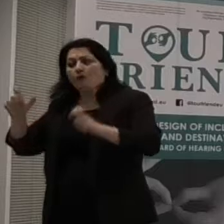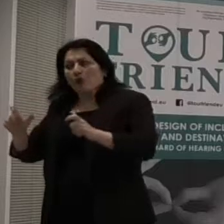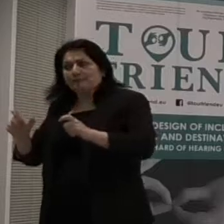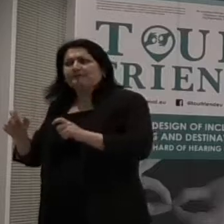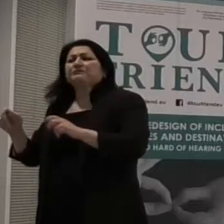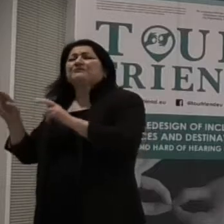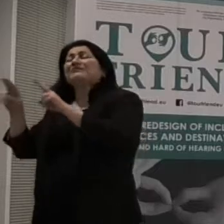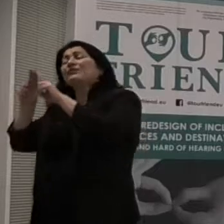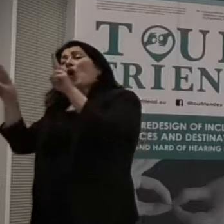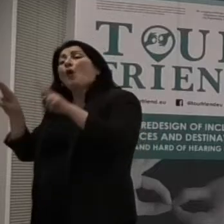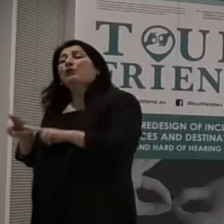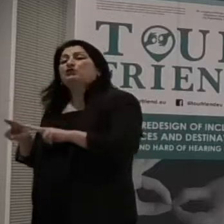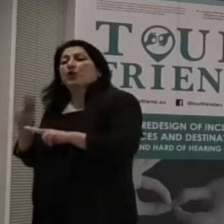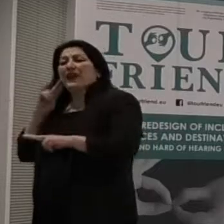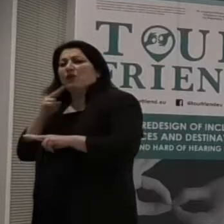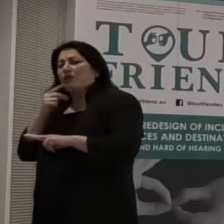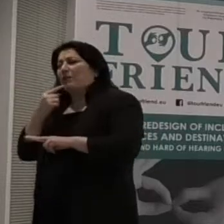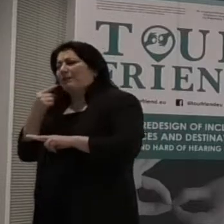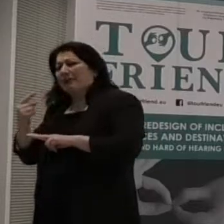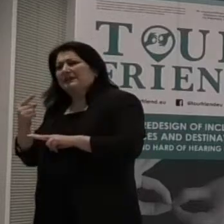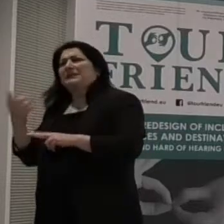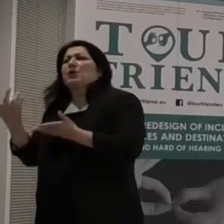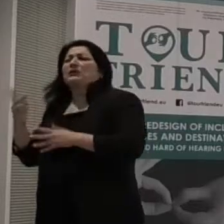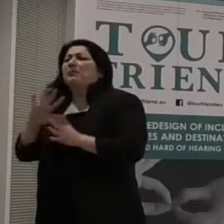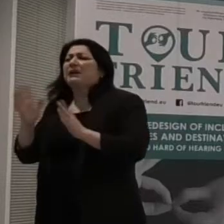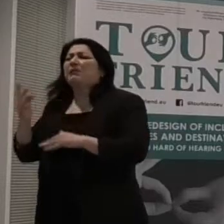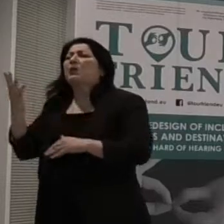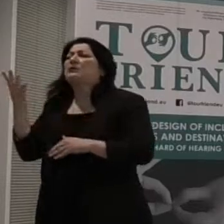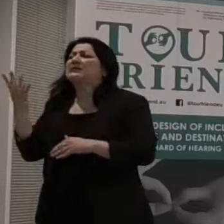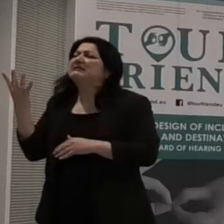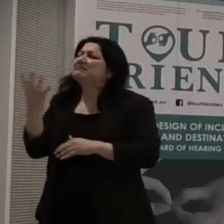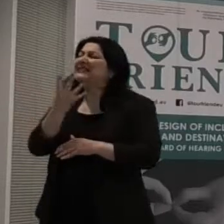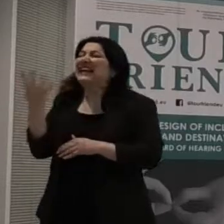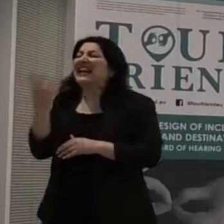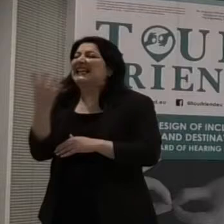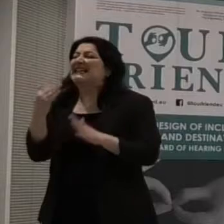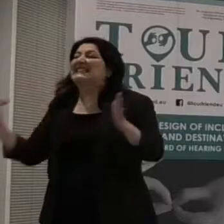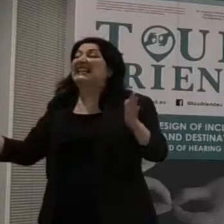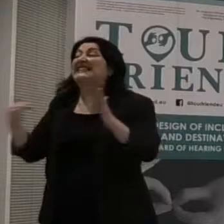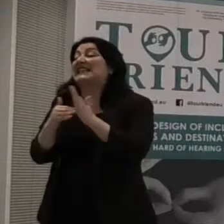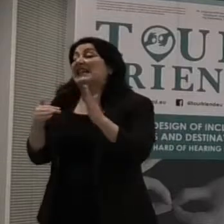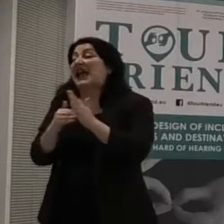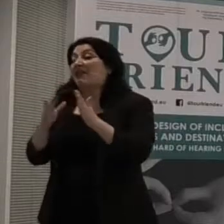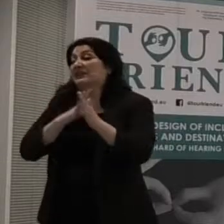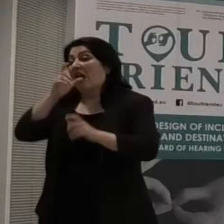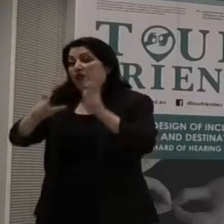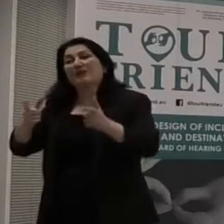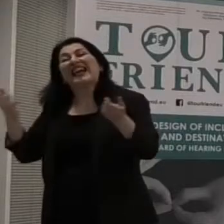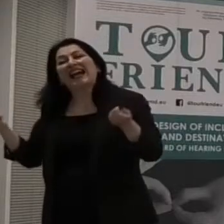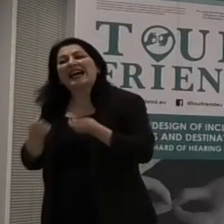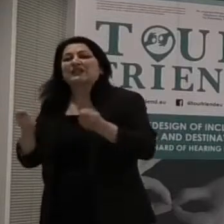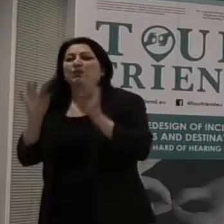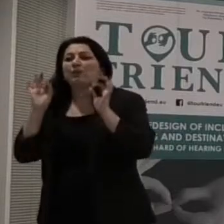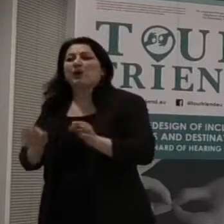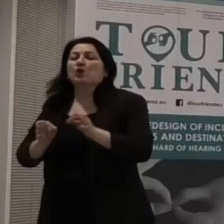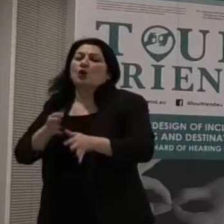στους 4.000 αυτή τη στιγμή οι χρήστες νοηματικής. Ωστόσο, ίσως